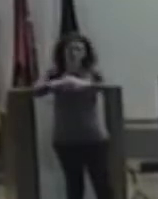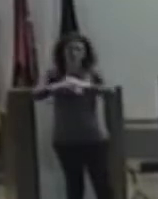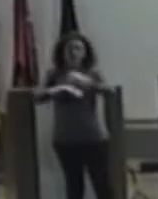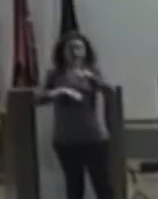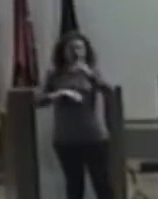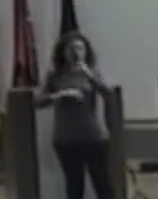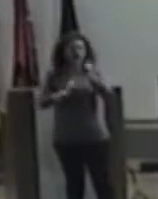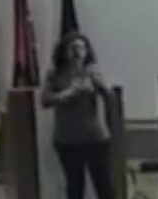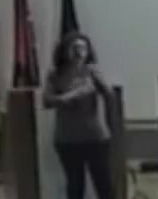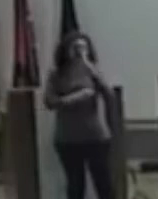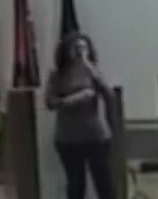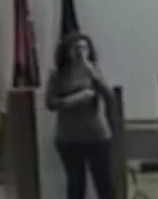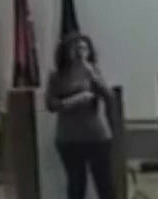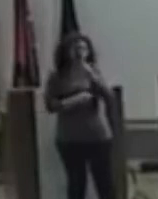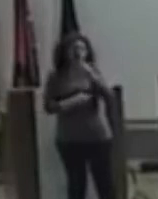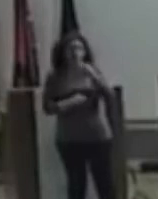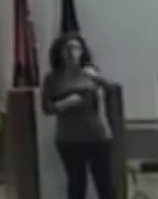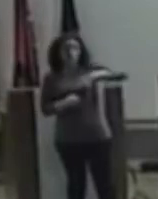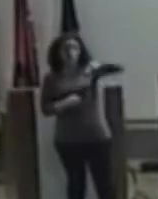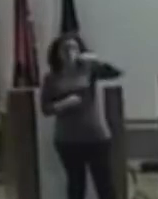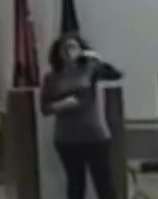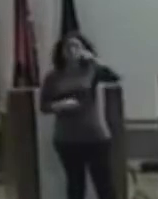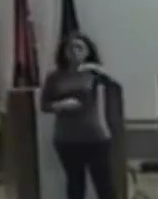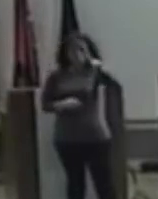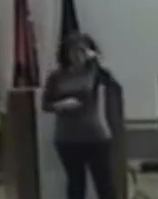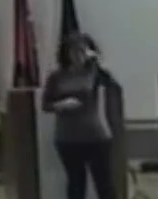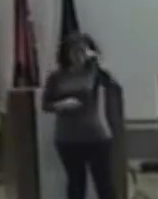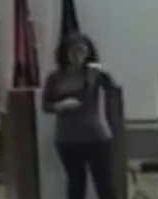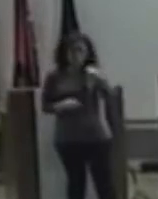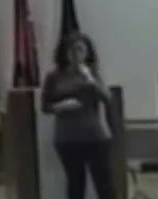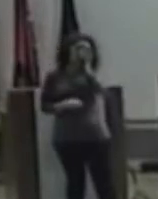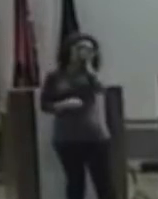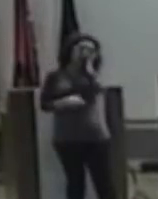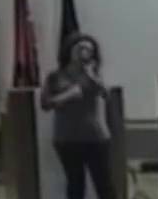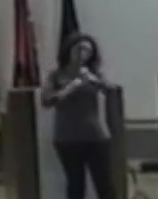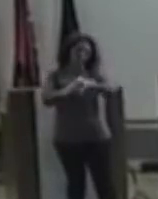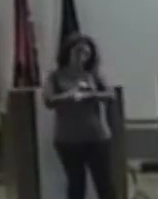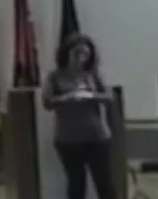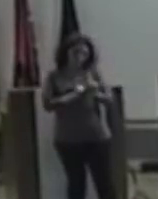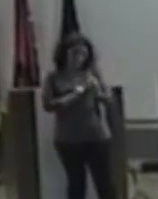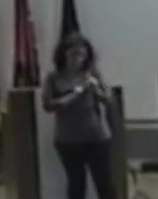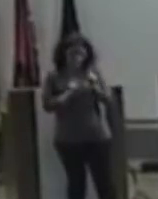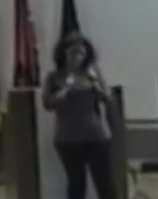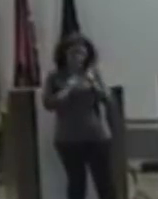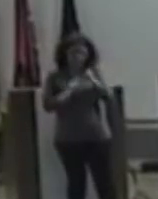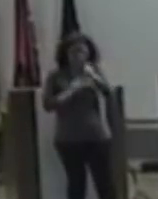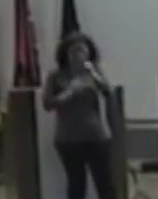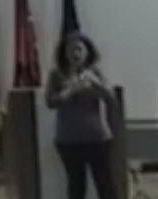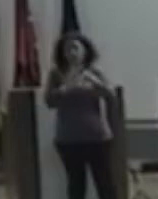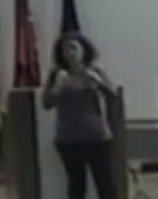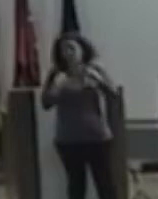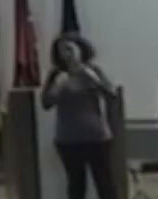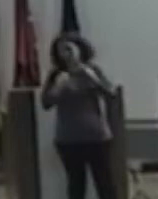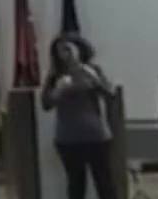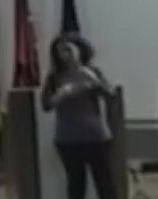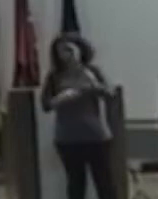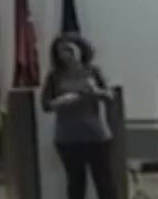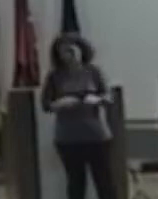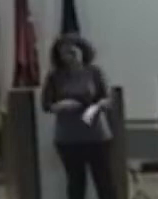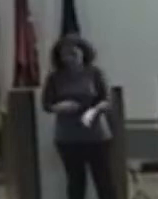pues como no sé si habéis tenido la experiencia, pero para la calidad del sueño y de vida, pues no es lo ideal, aunque sí que podemos